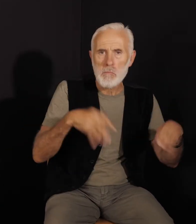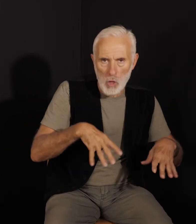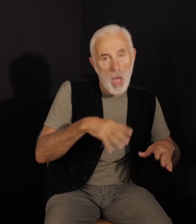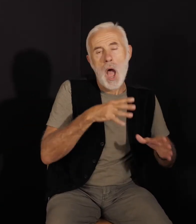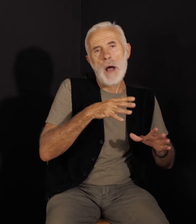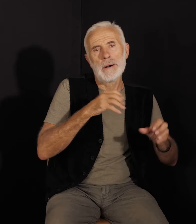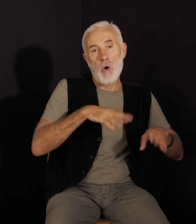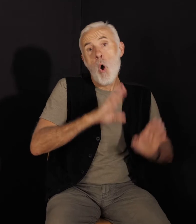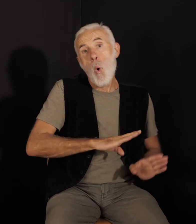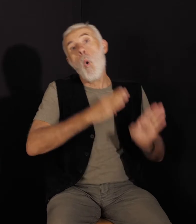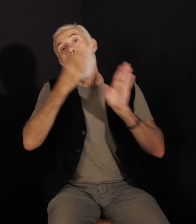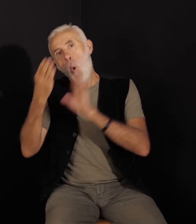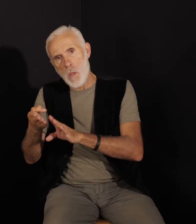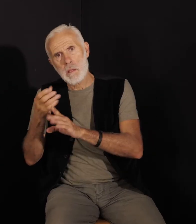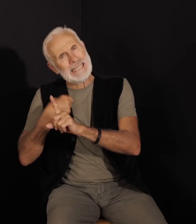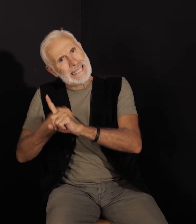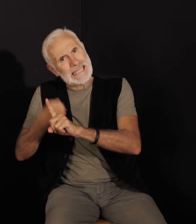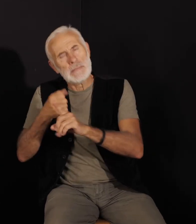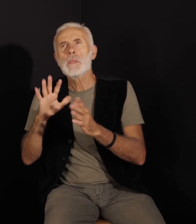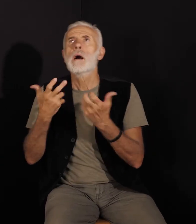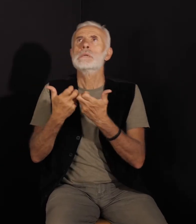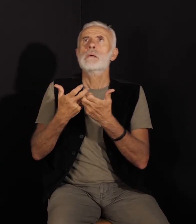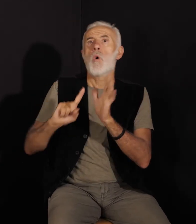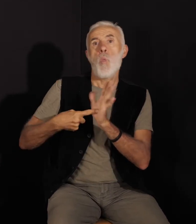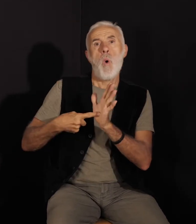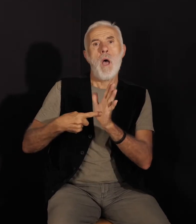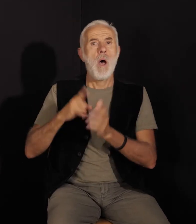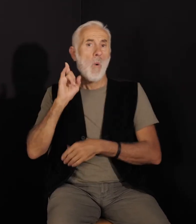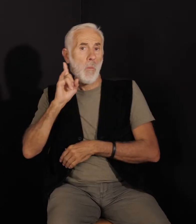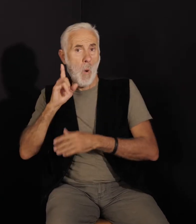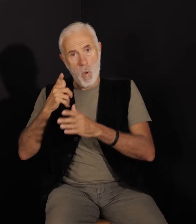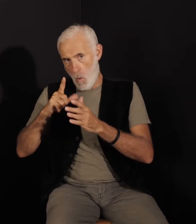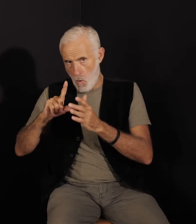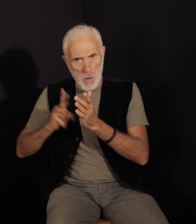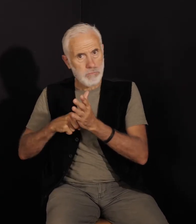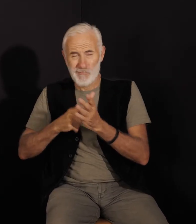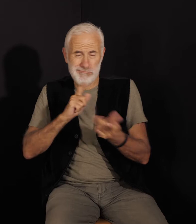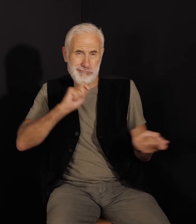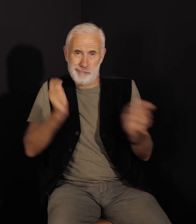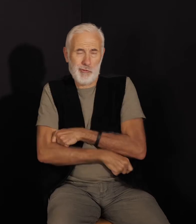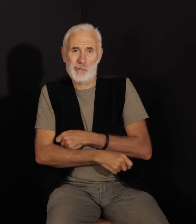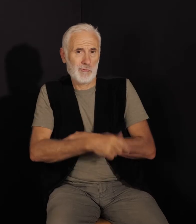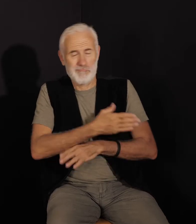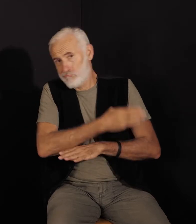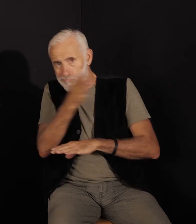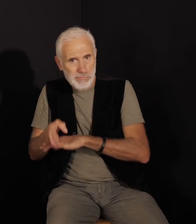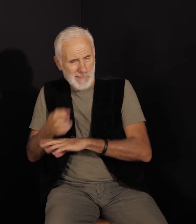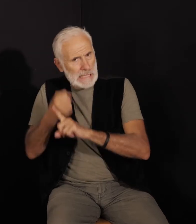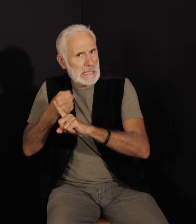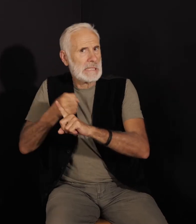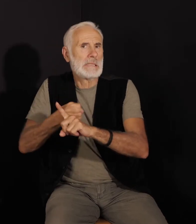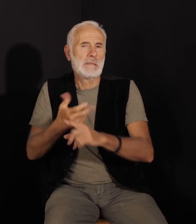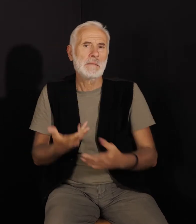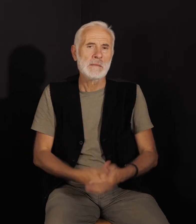pour les droits des homosexuels. Et ouais, il a changé complètement d'horizon.